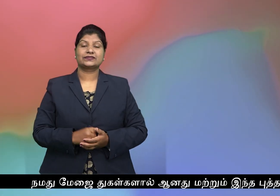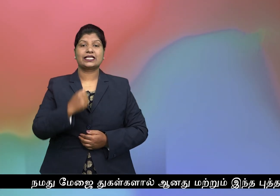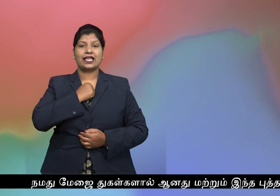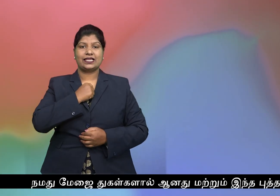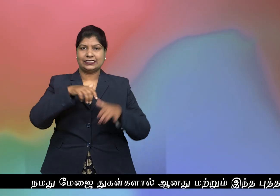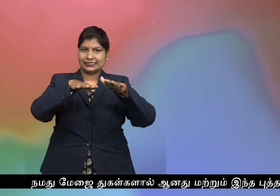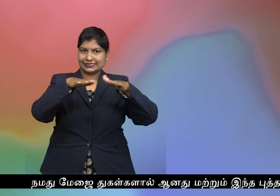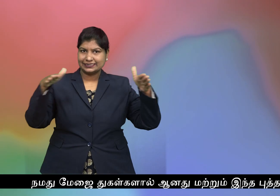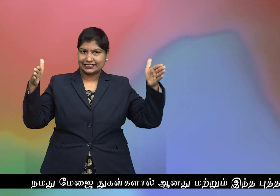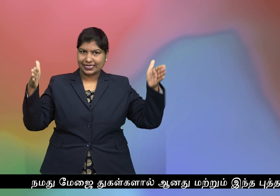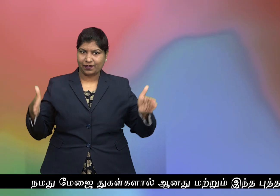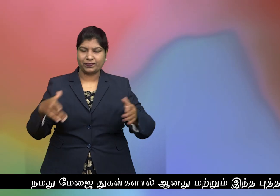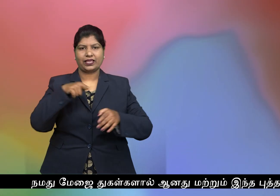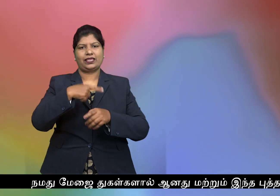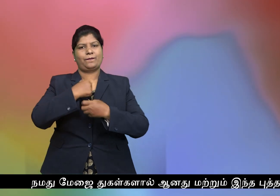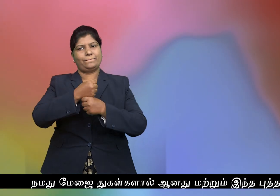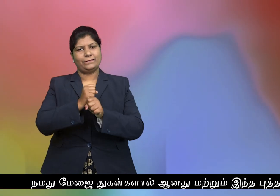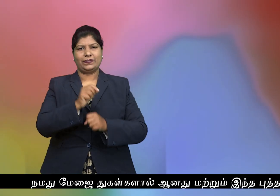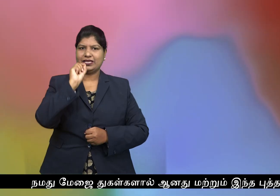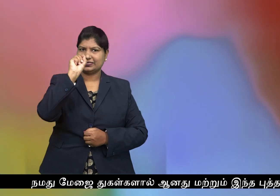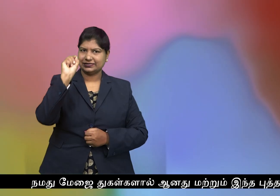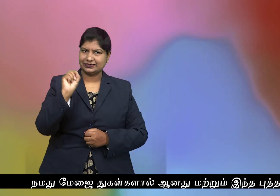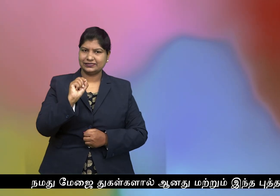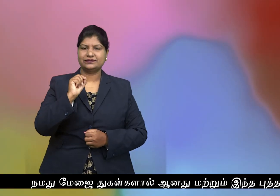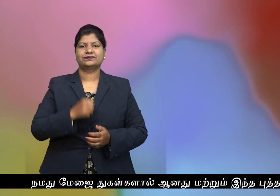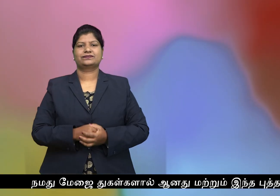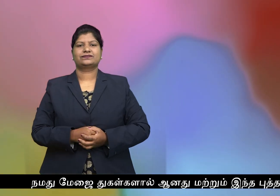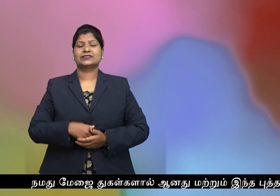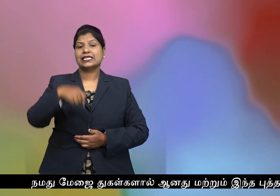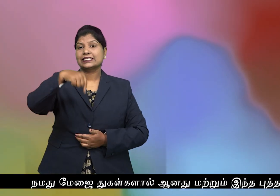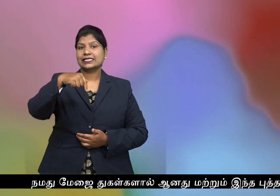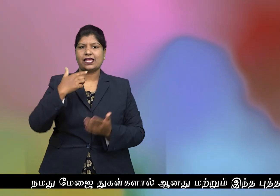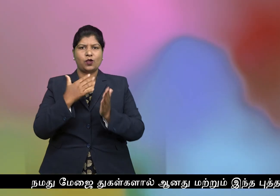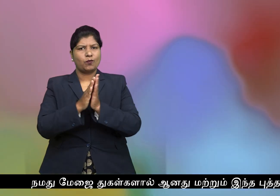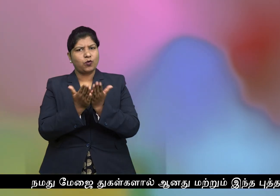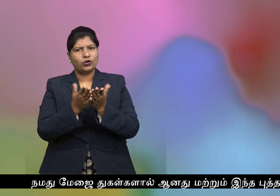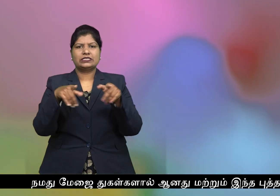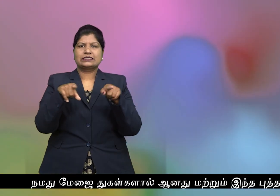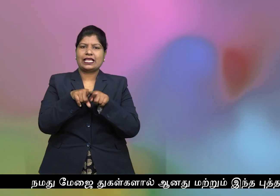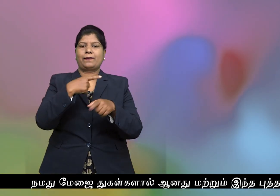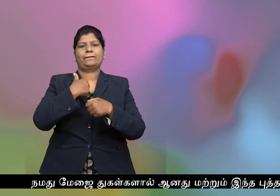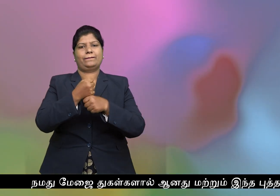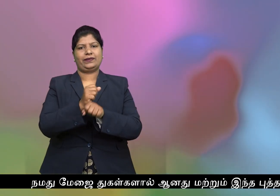நமது மேஜை துகள்களால் ஆனது மற்றும் இந்த புத்தகமும் துகள்களால் ஆனது.